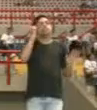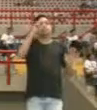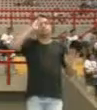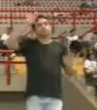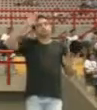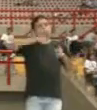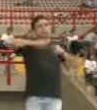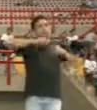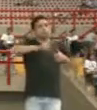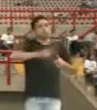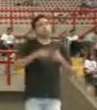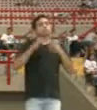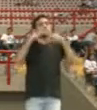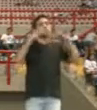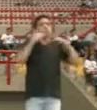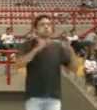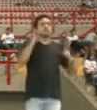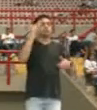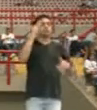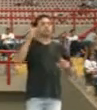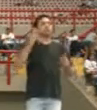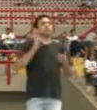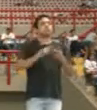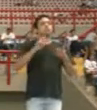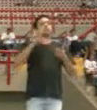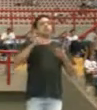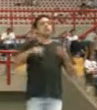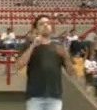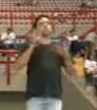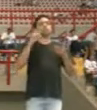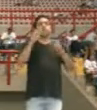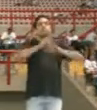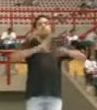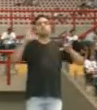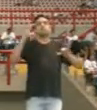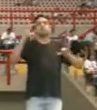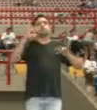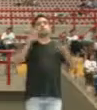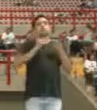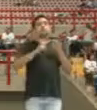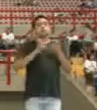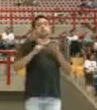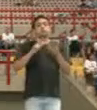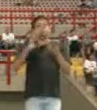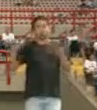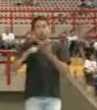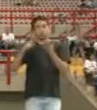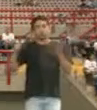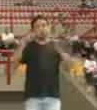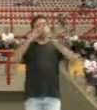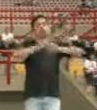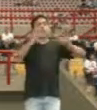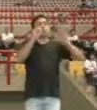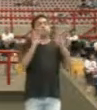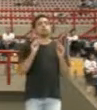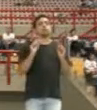os principais problemas ambientais. O que é que seria informação científica? O que é que seria informação jornalística?